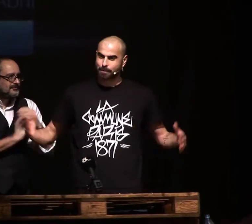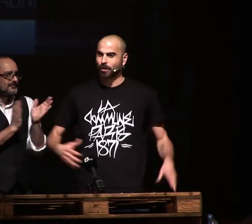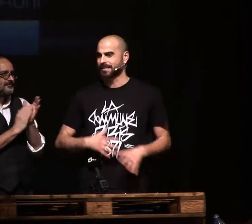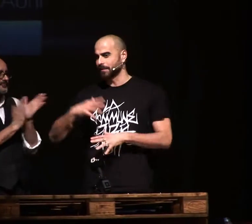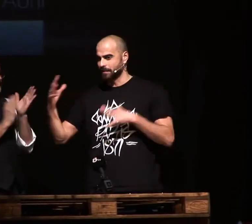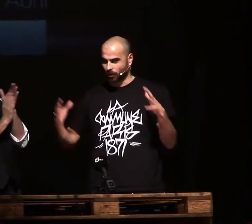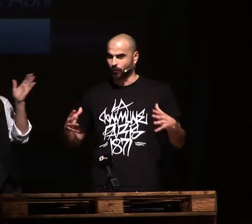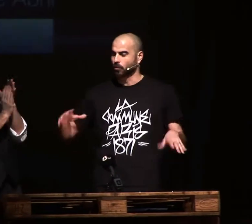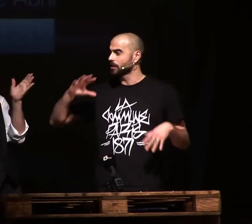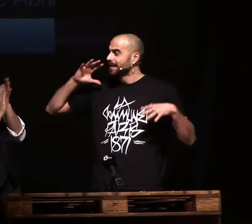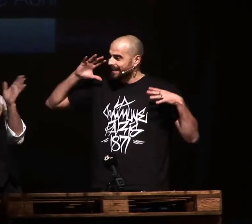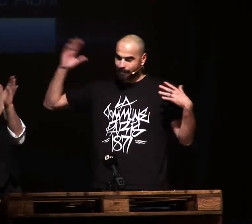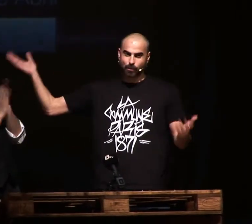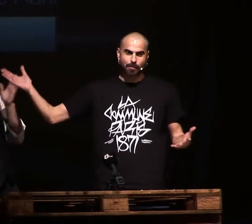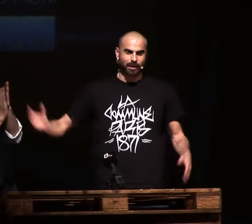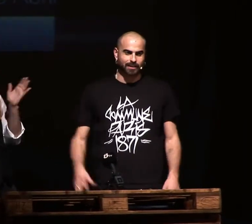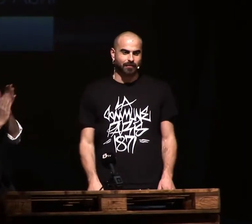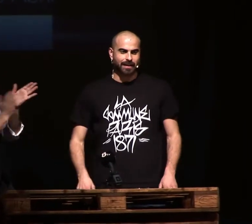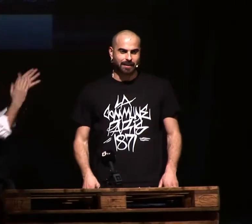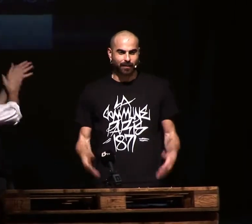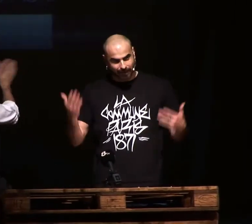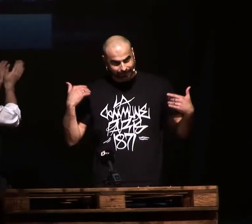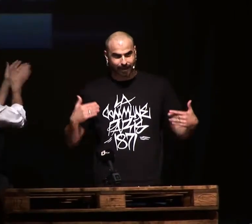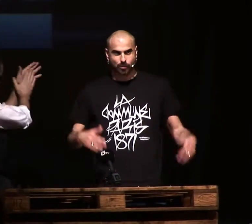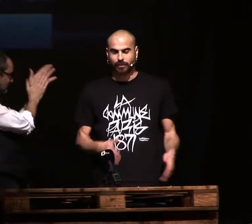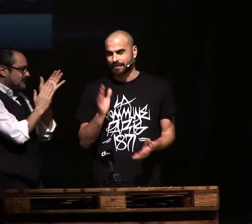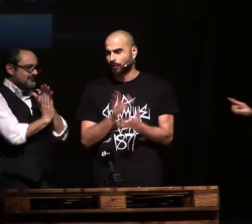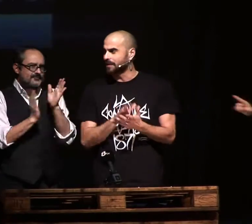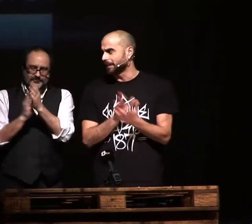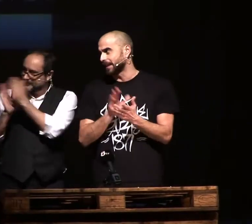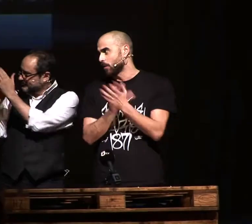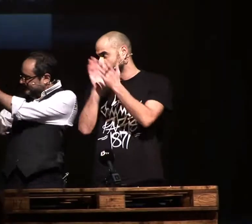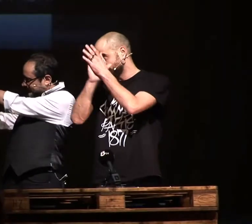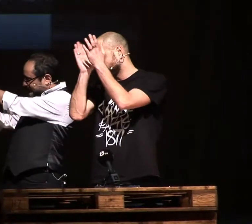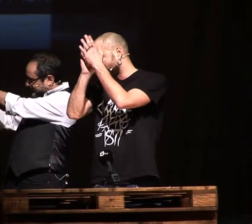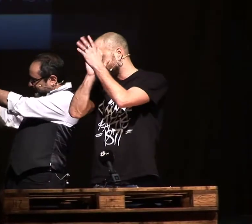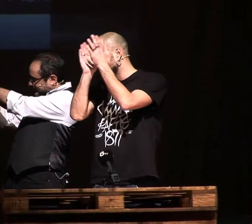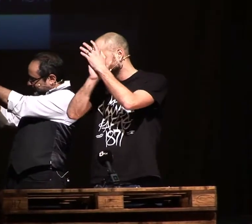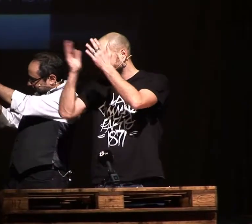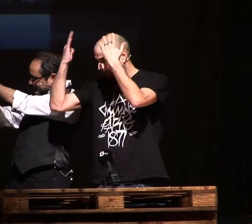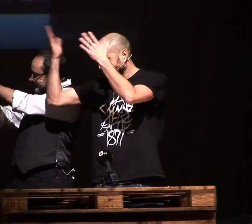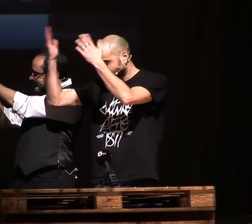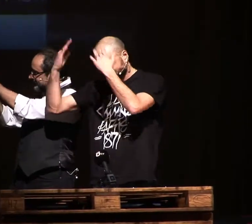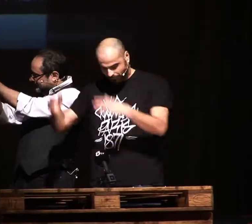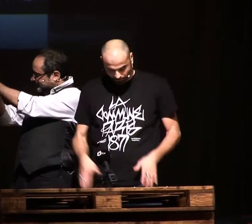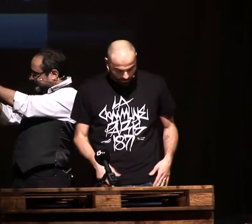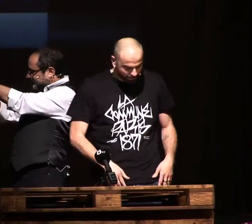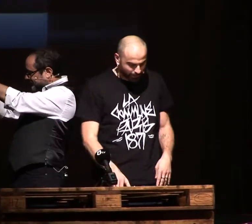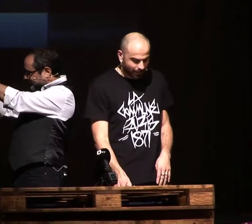som gent de poques divas i pocs focus i de valorar molt la feina que es fa entre les cortines. Hi ha moltíssima gent avui treballant.